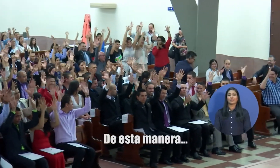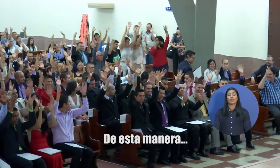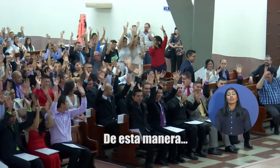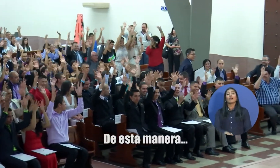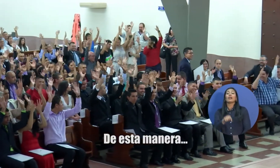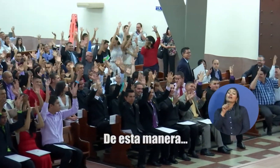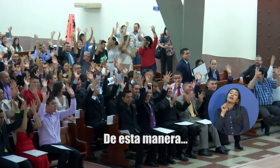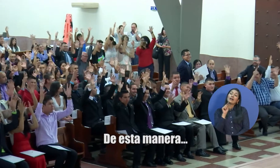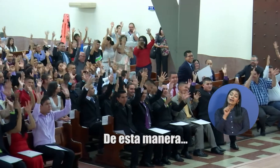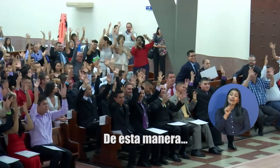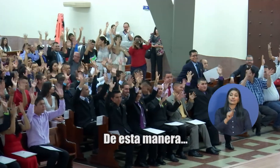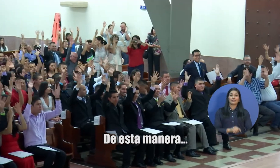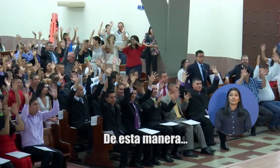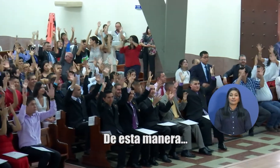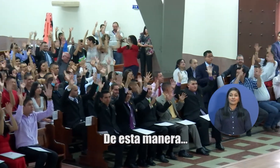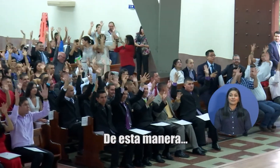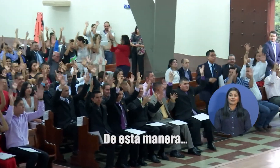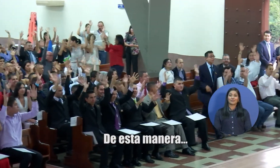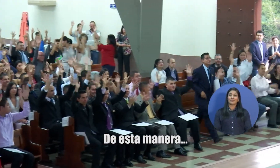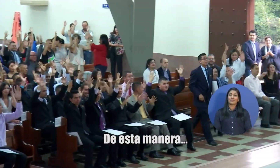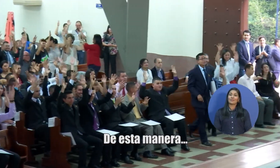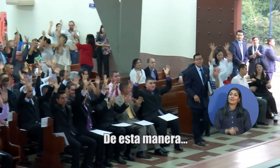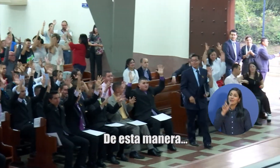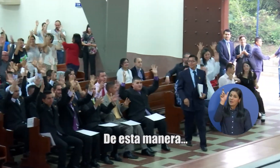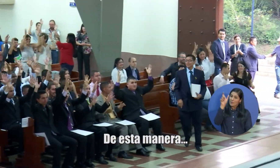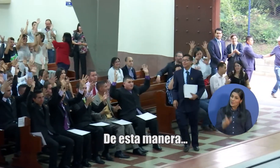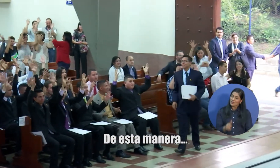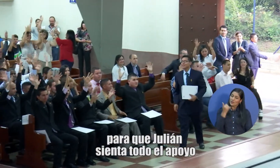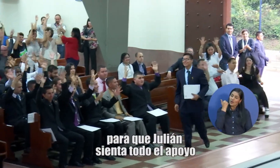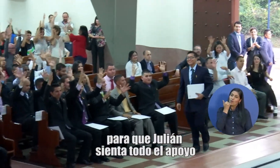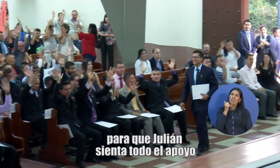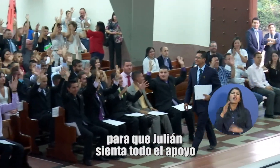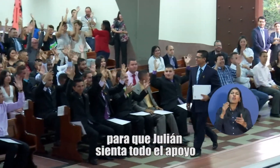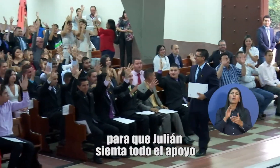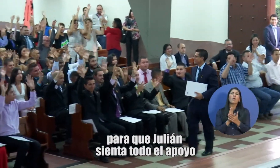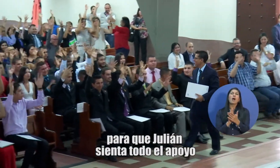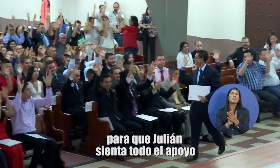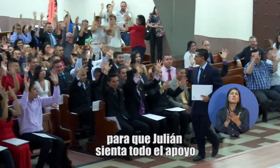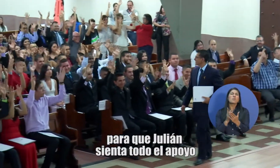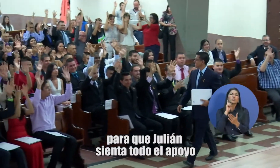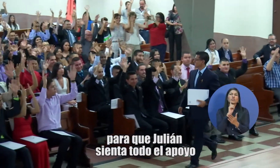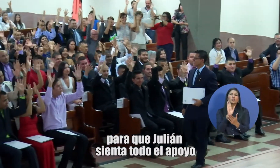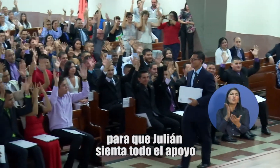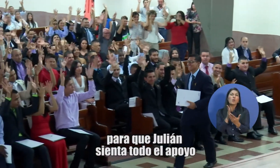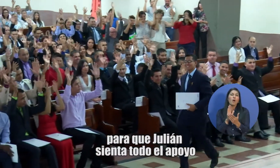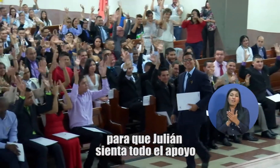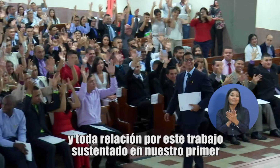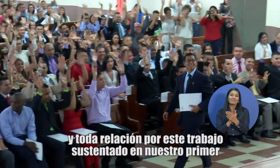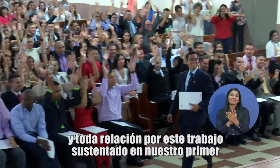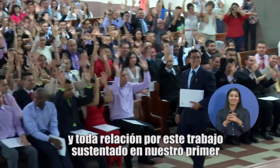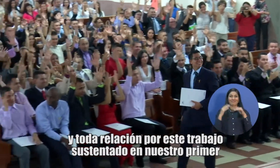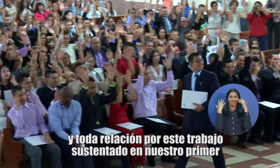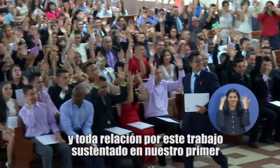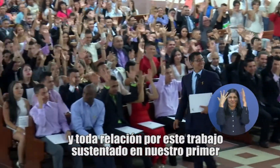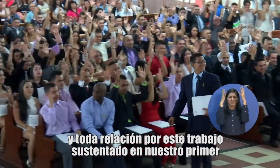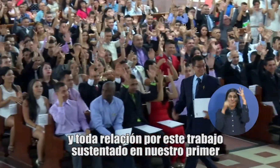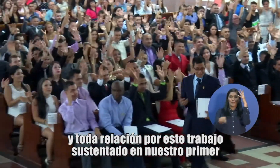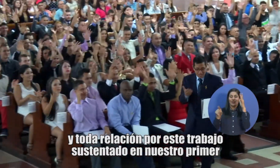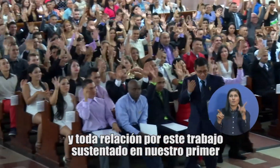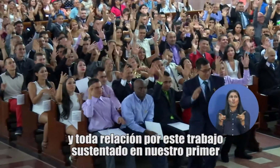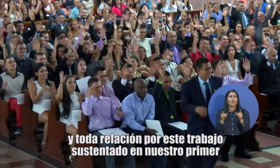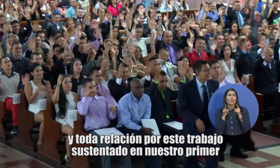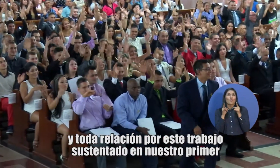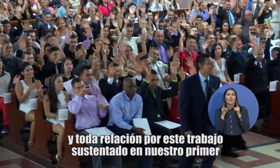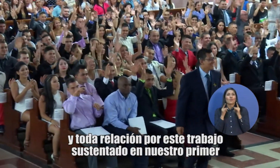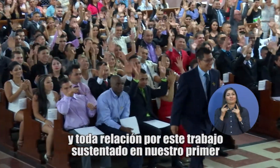De esa manera, como lo hace el intérprete Carlos, para que Julián sienta todo el apoyo y toda la admiración por